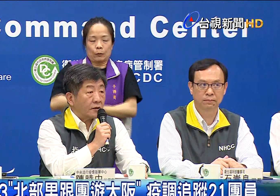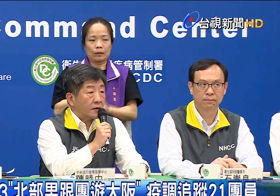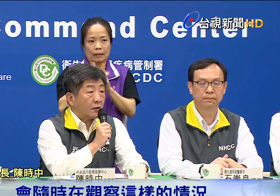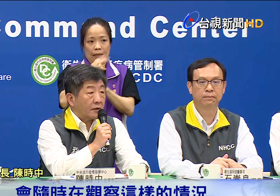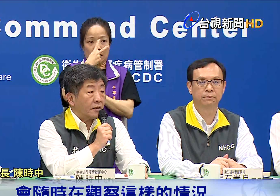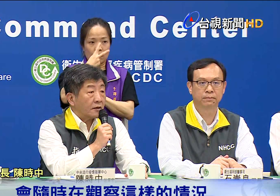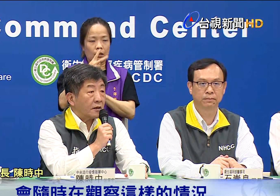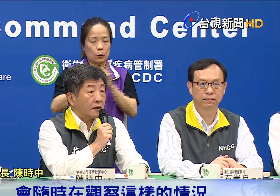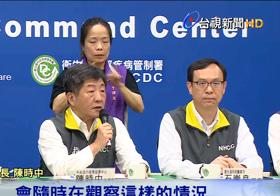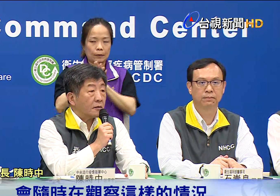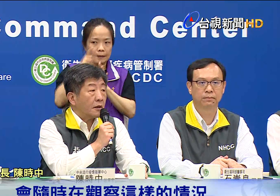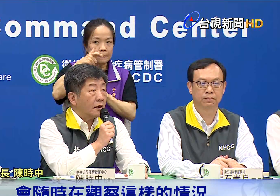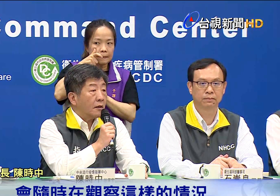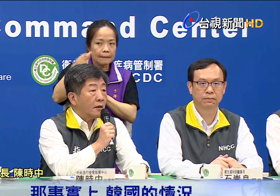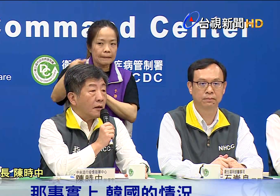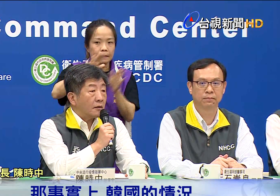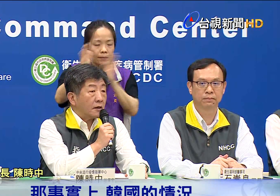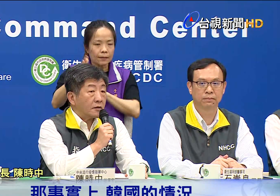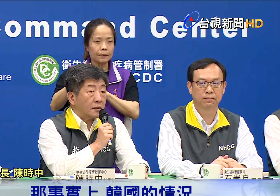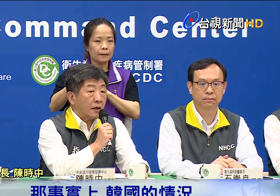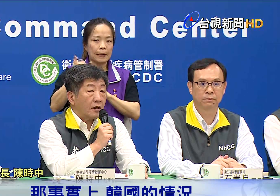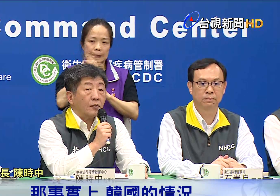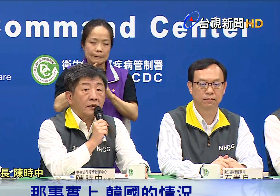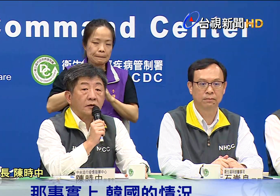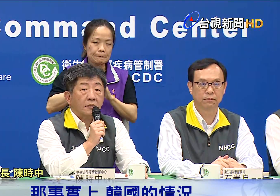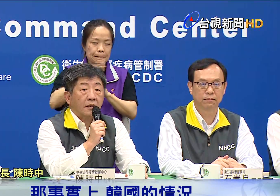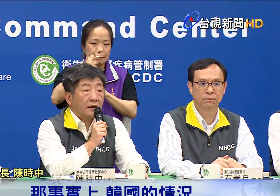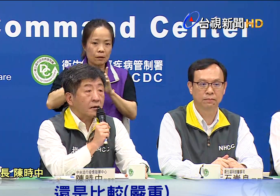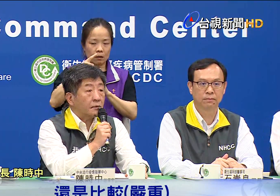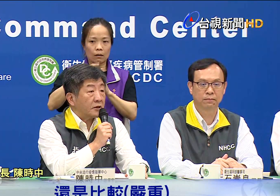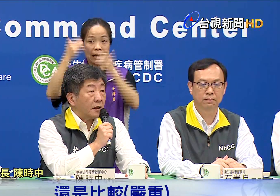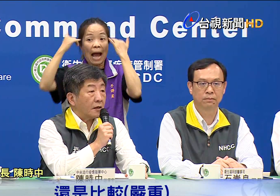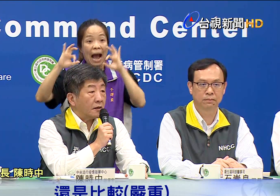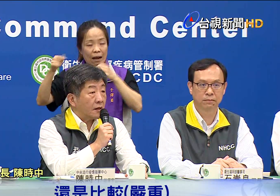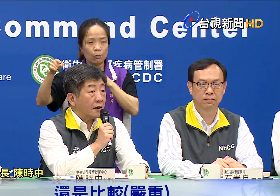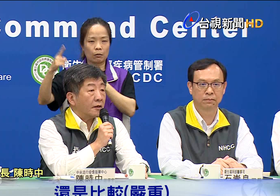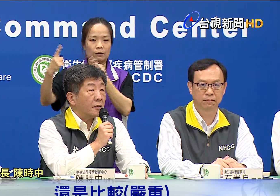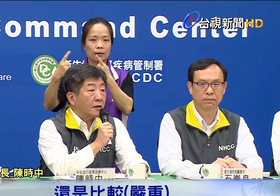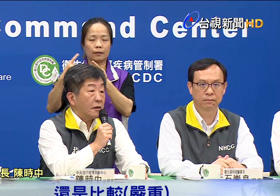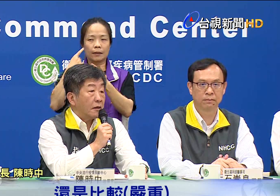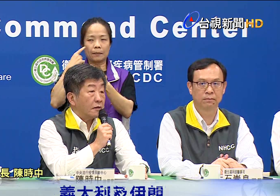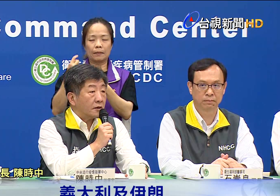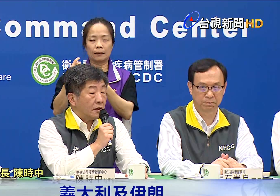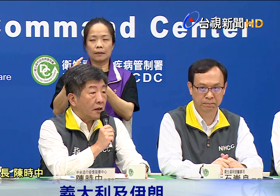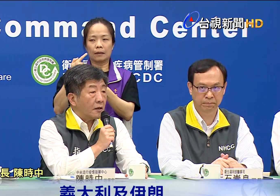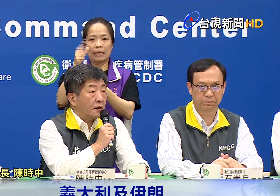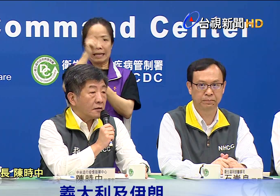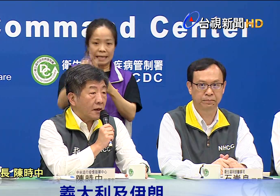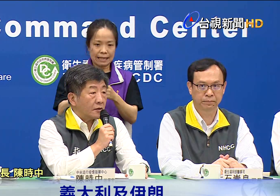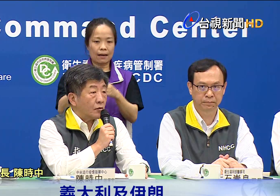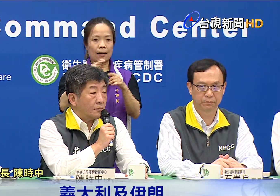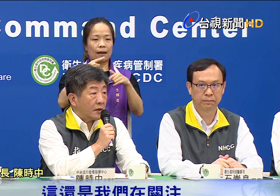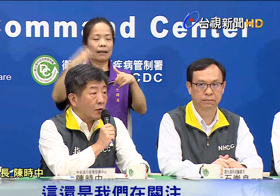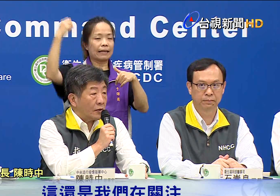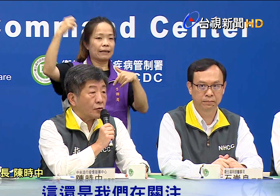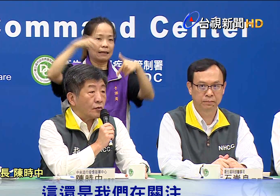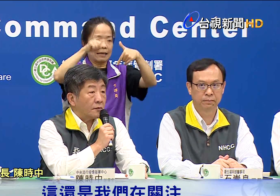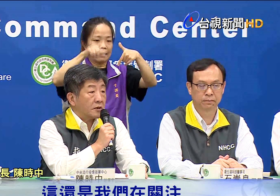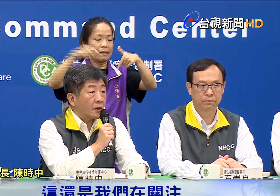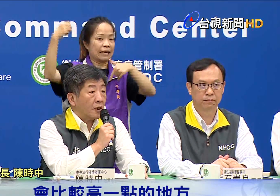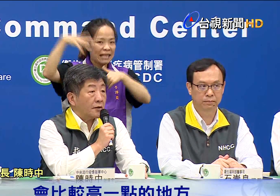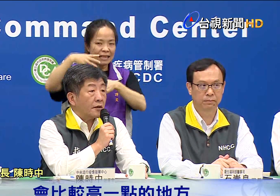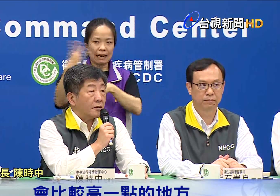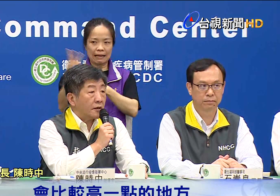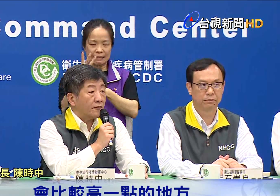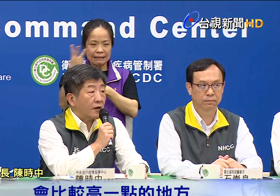那会随时在观察这样的情况，好，那事实上韩国的情况还是比较，意大利、伊朗，这还是我们的关注